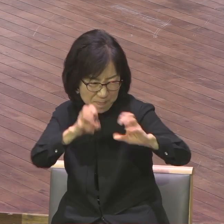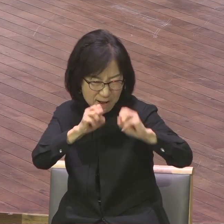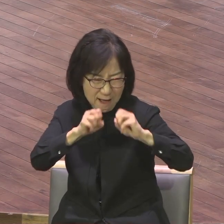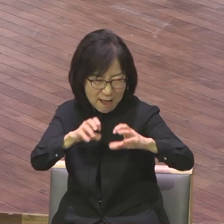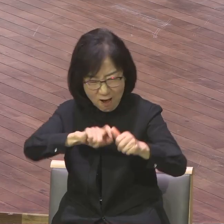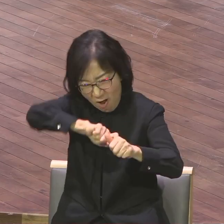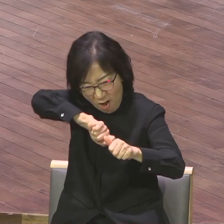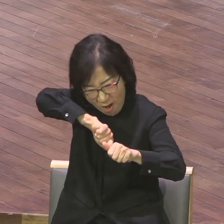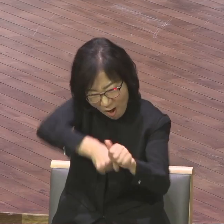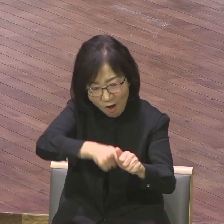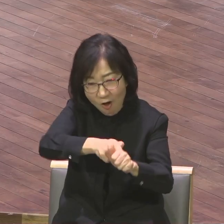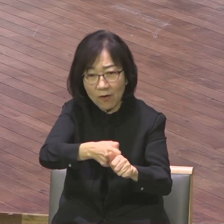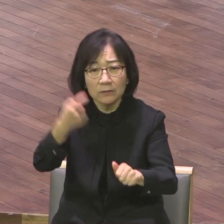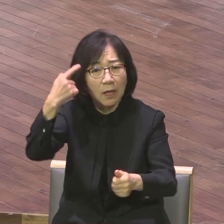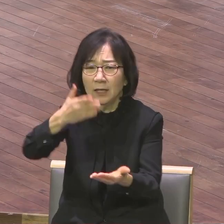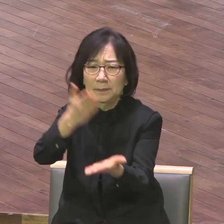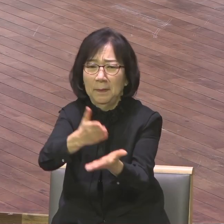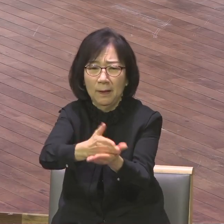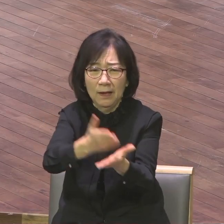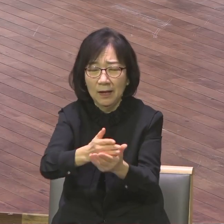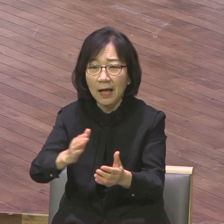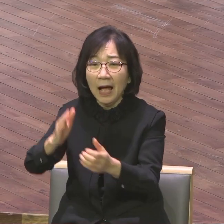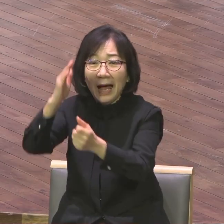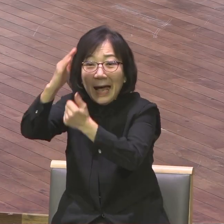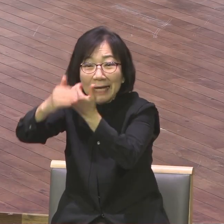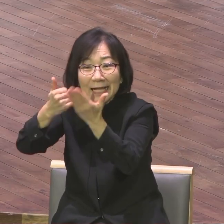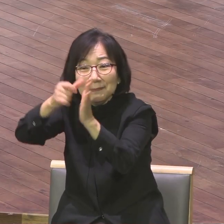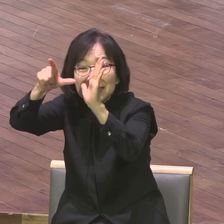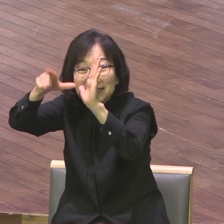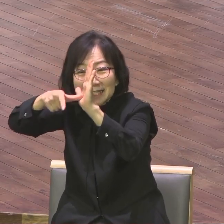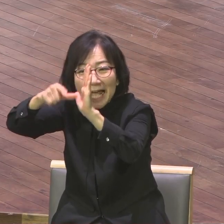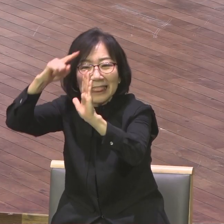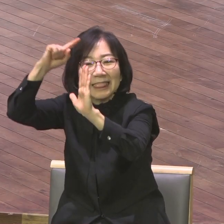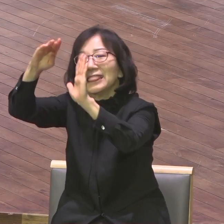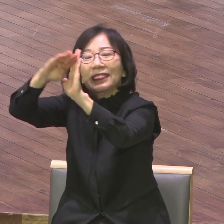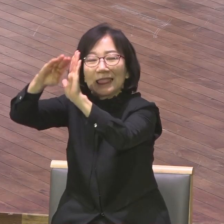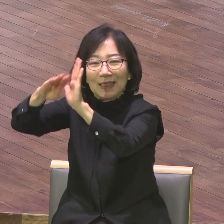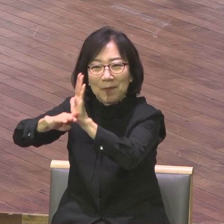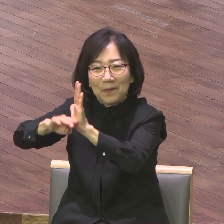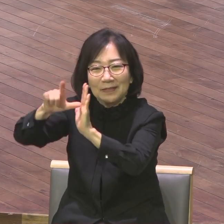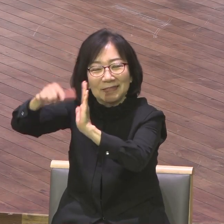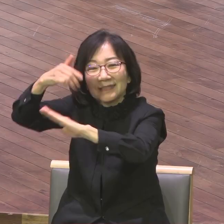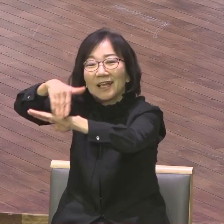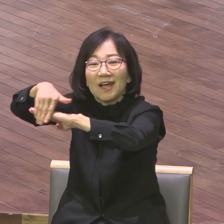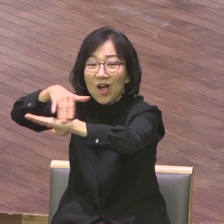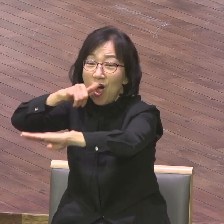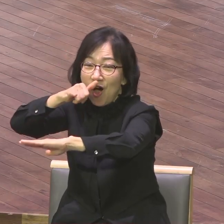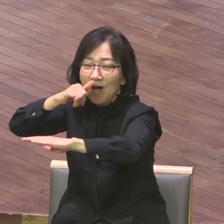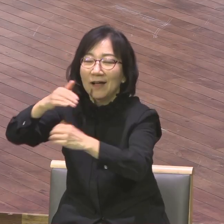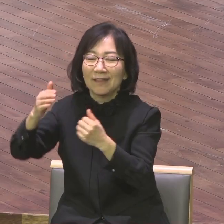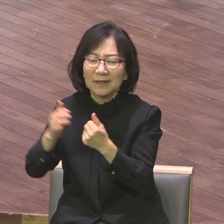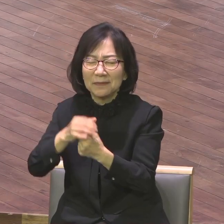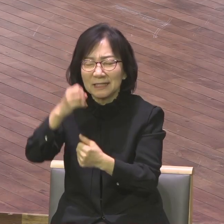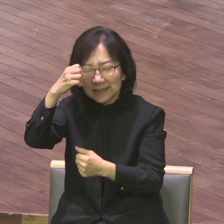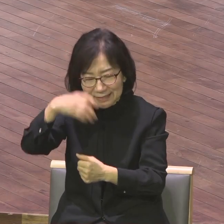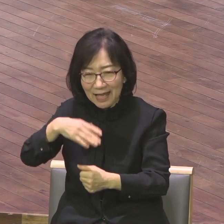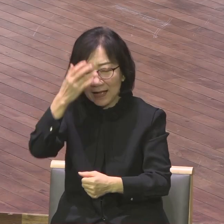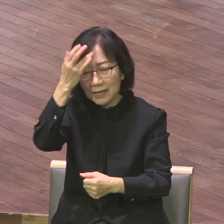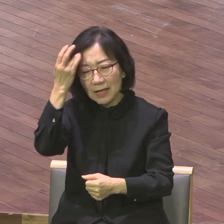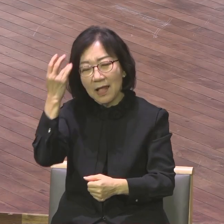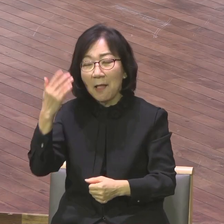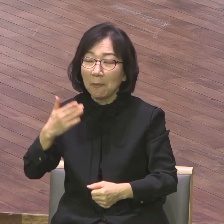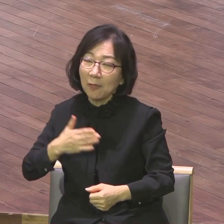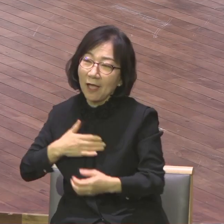중요한 것은요, 여러분이 예수님을 진정으로 만난 이후의 삶에 대해서, 내 삶에 대해서, 그